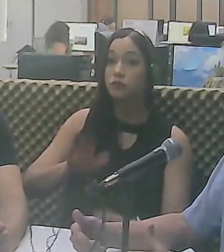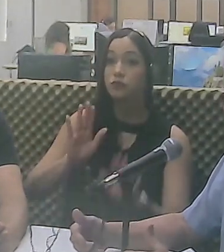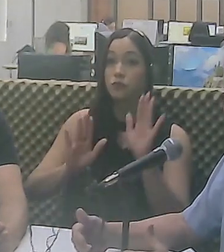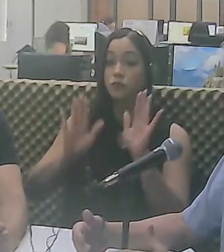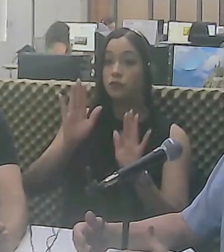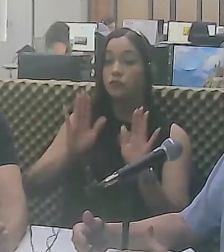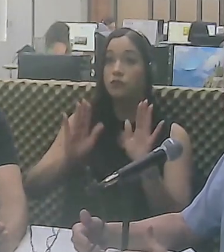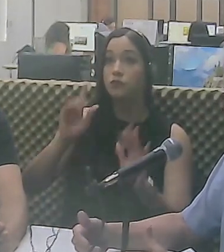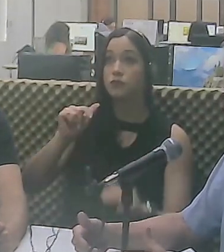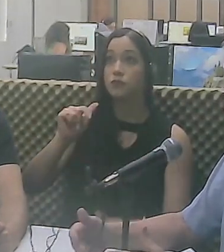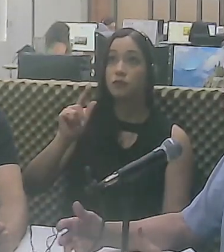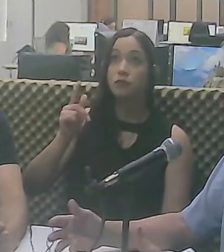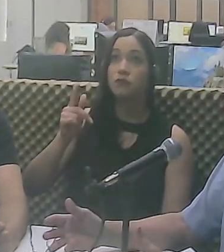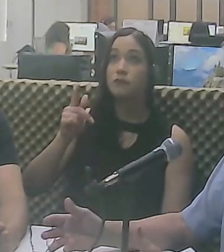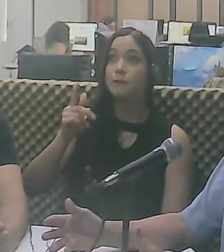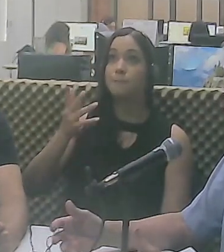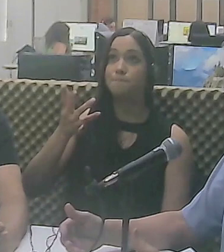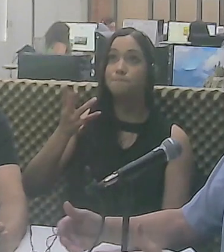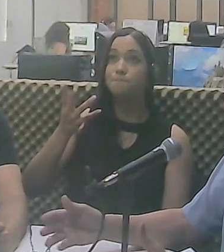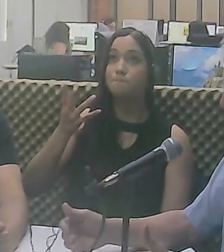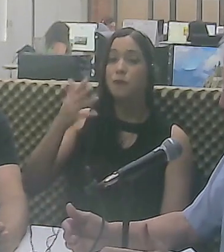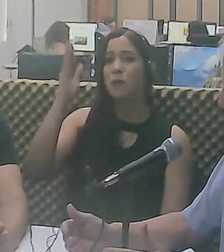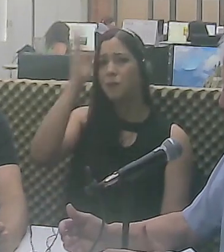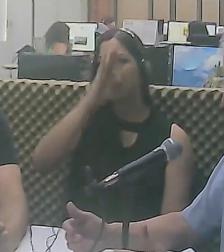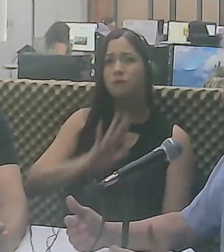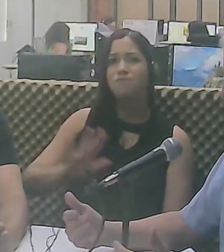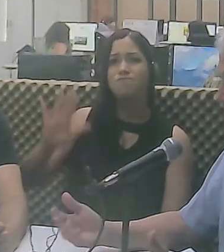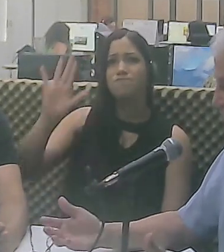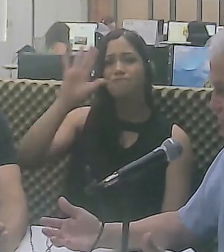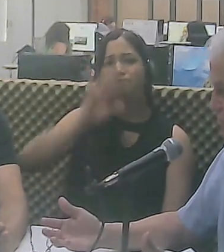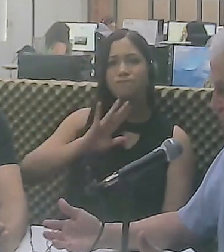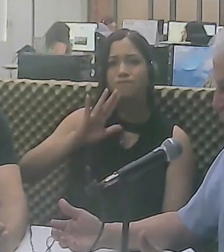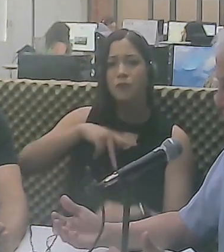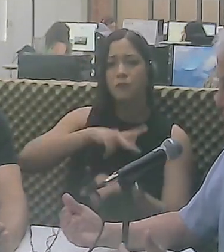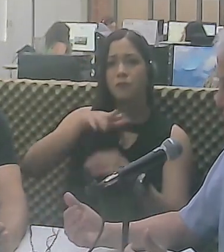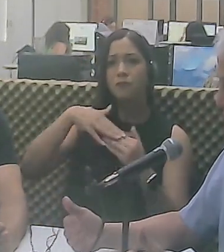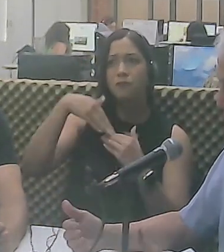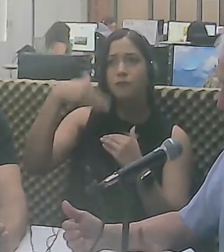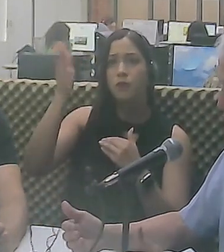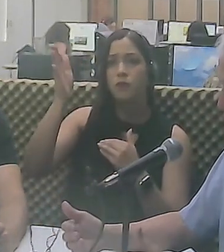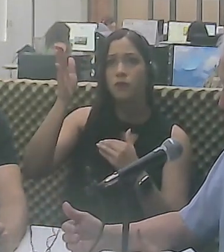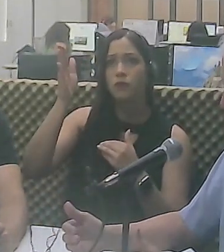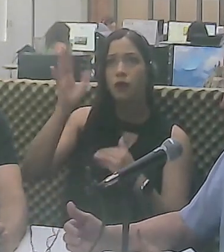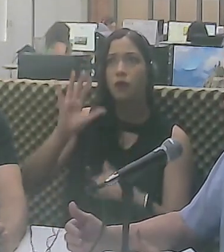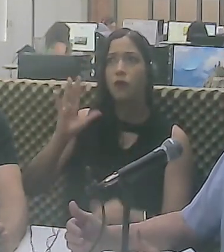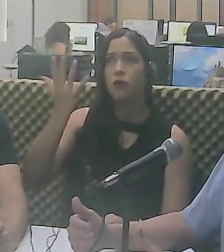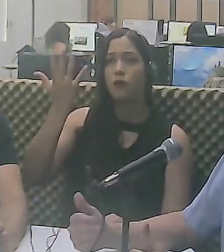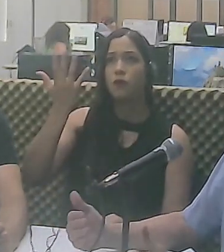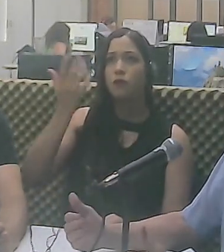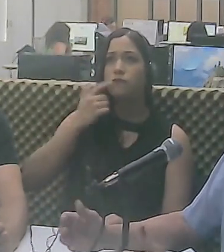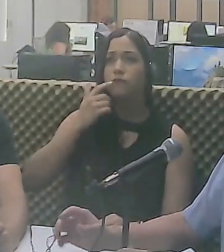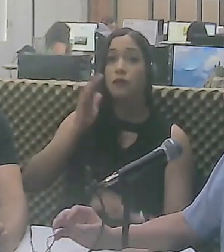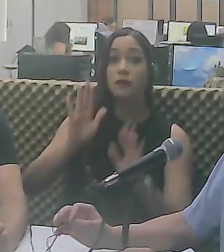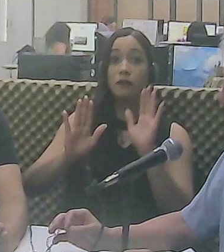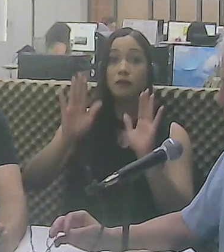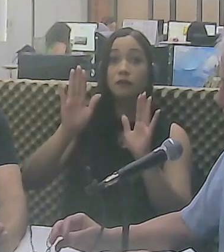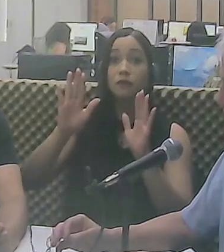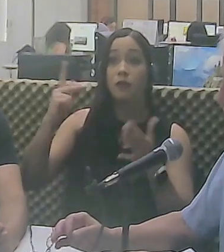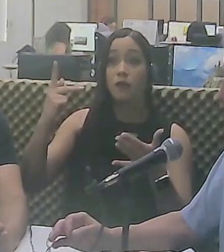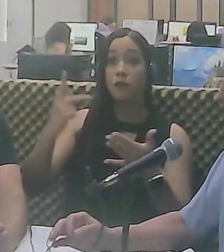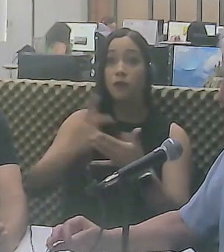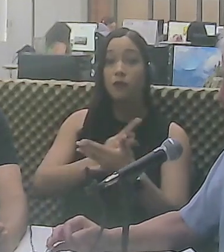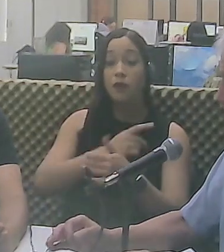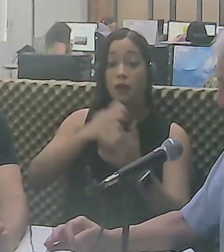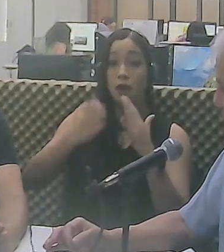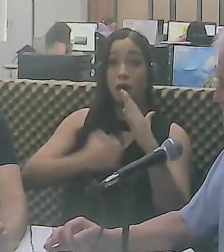que veio o Brasil inteiro até internacional nós tivemos uma uma licitação que aconteceu